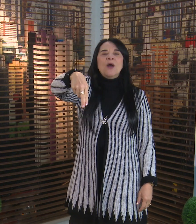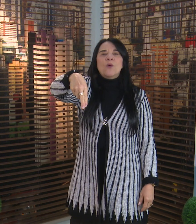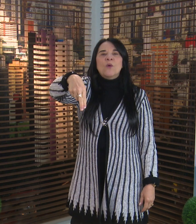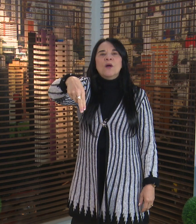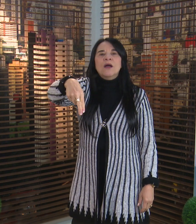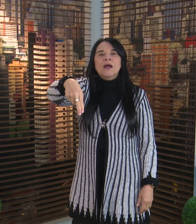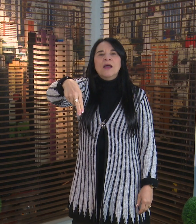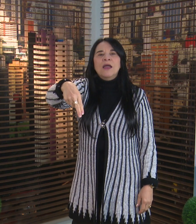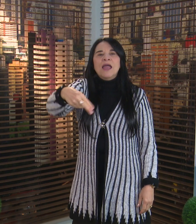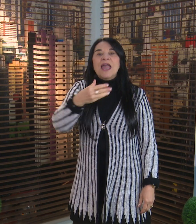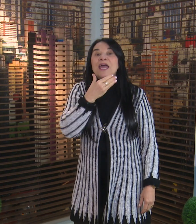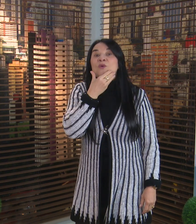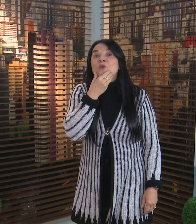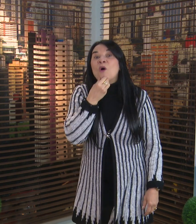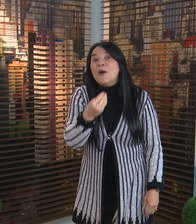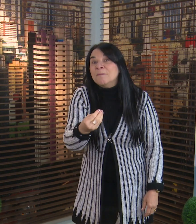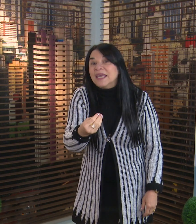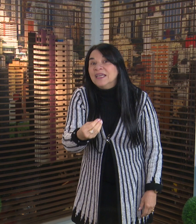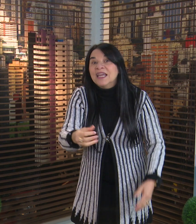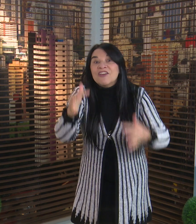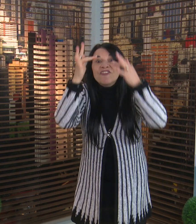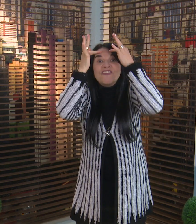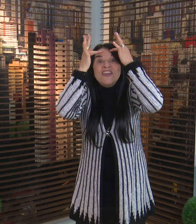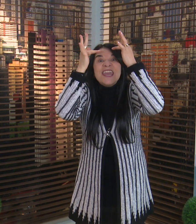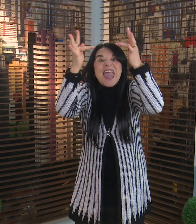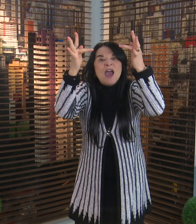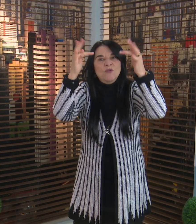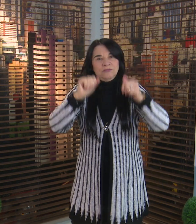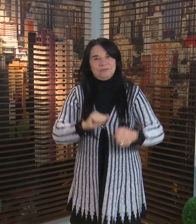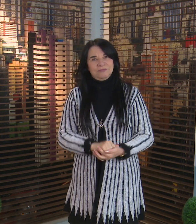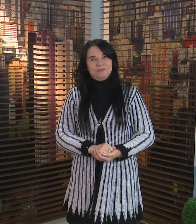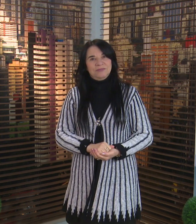Daniel era um homem fiel,